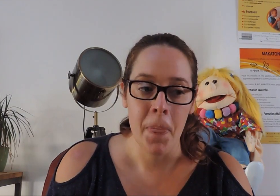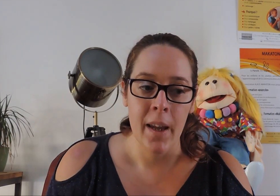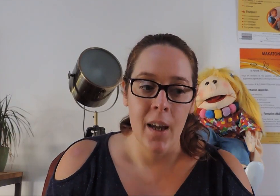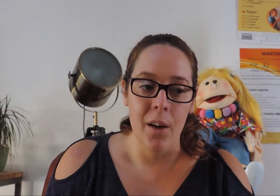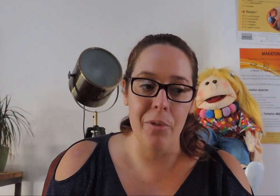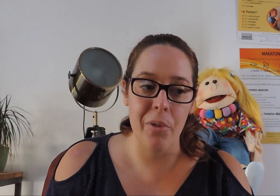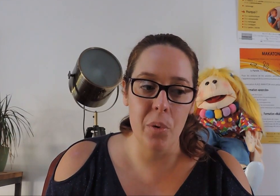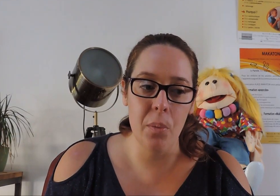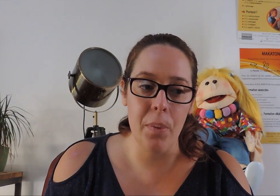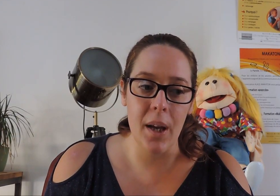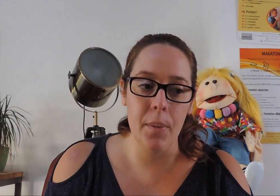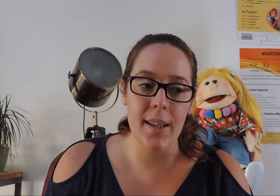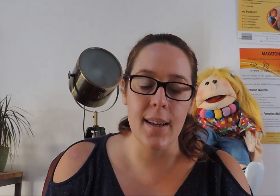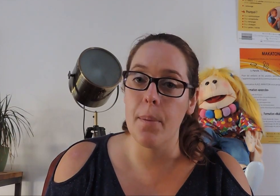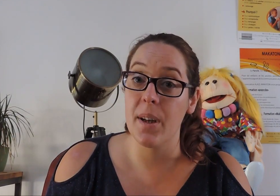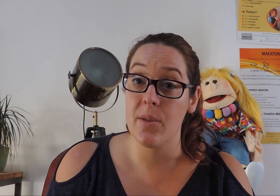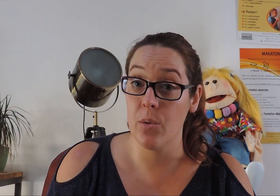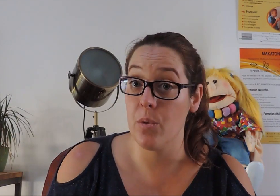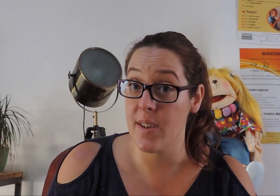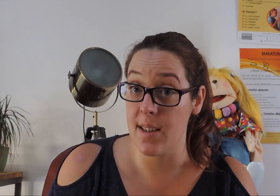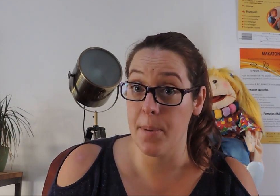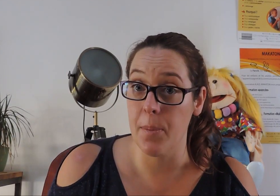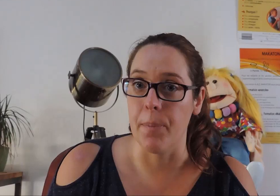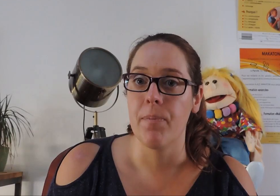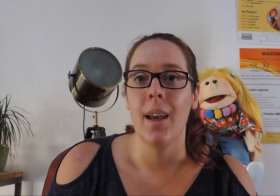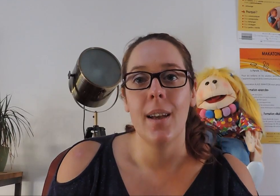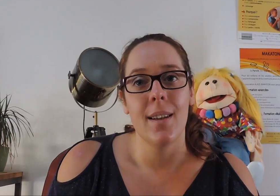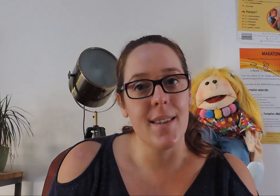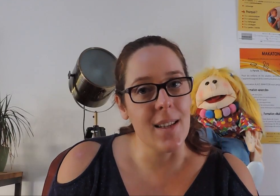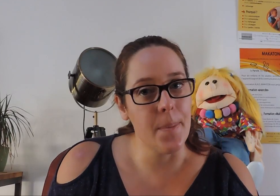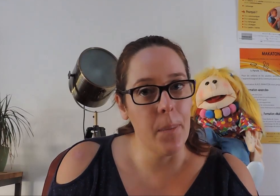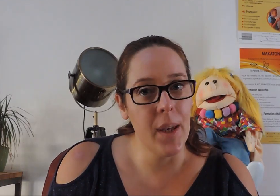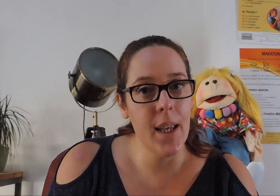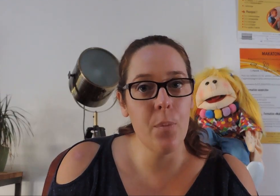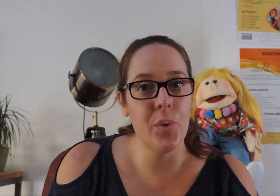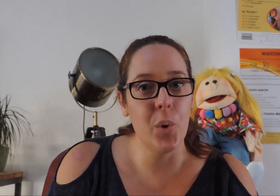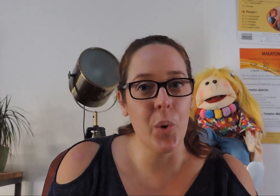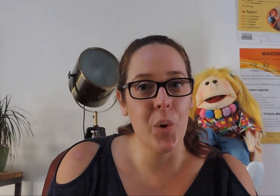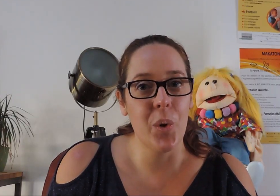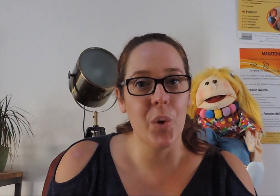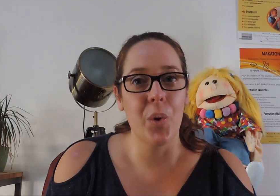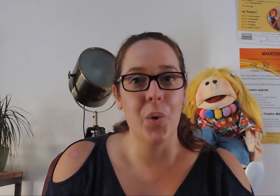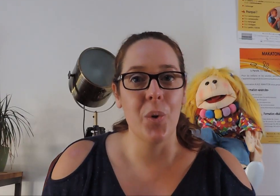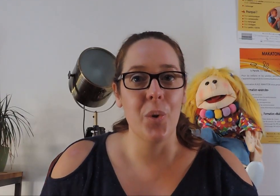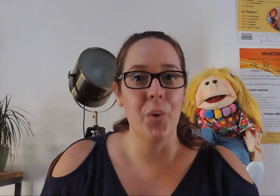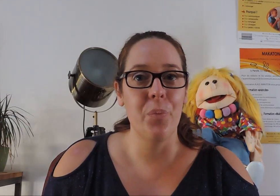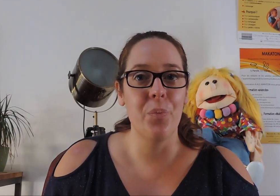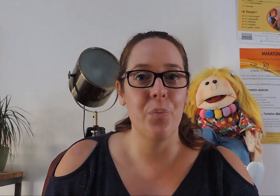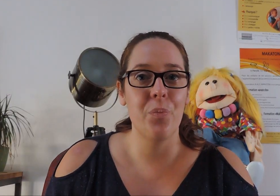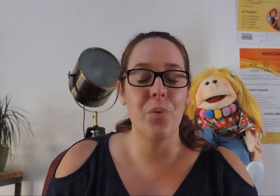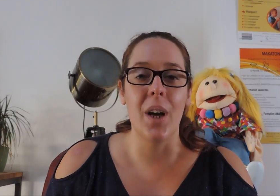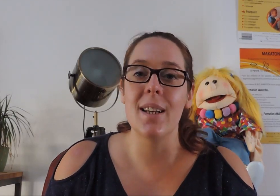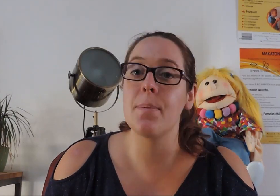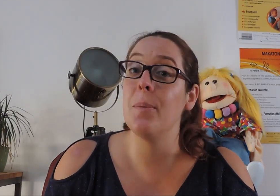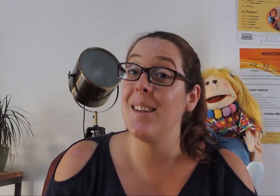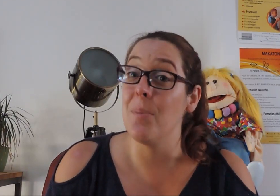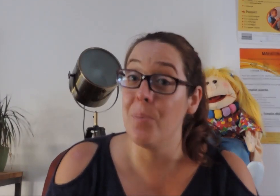vont permettre à la personne de s'exprimer s'exprimer pour aller exprimer des